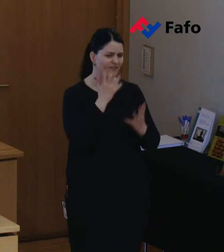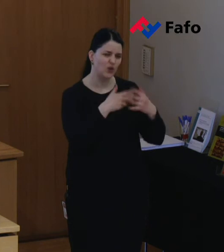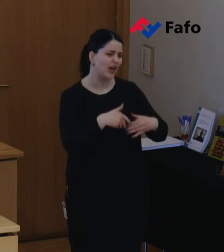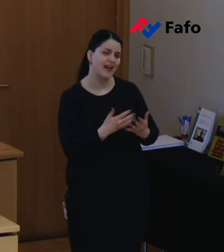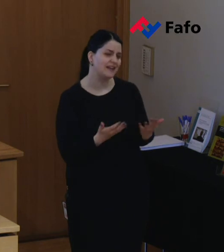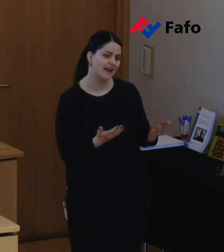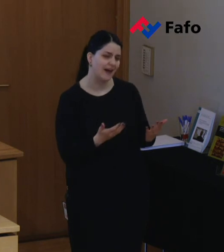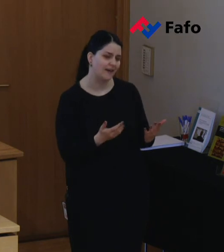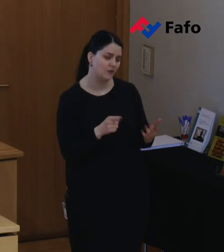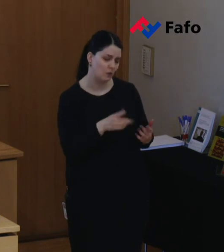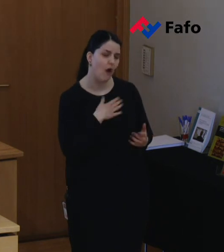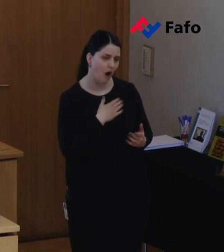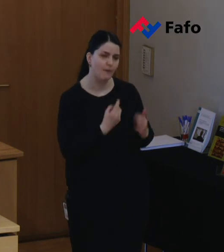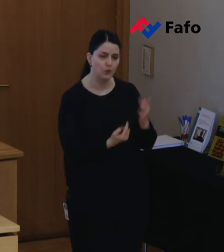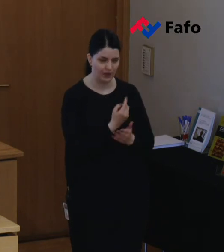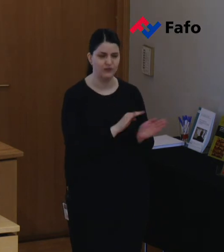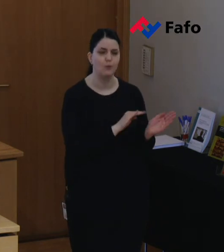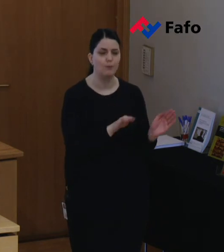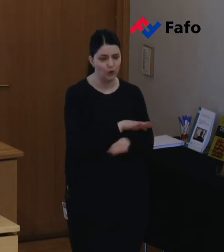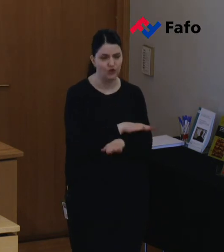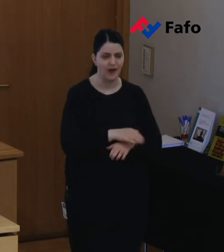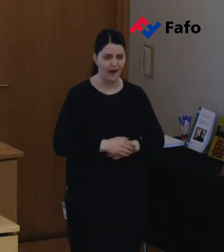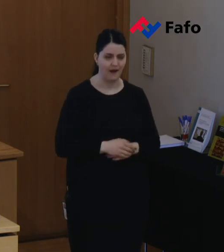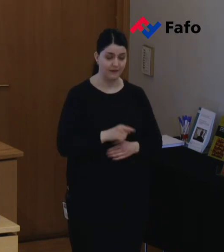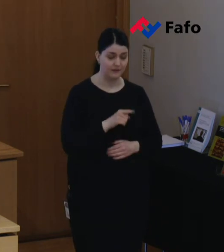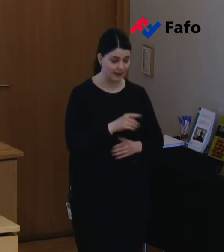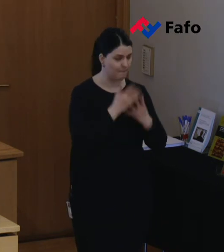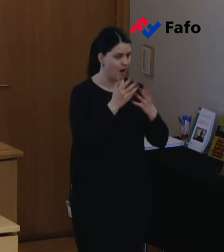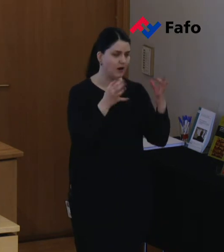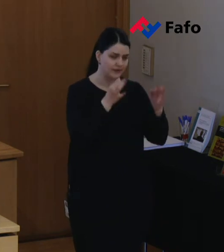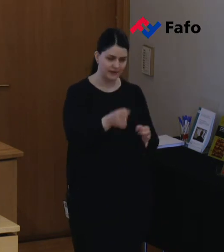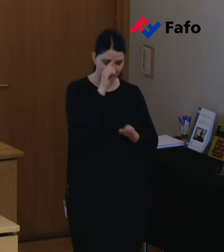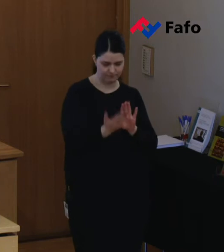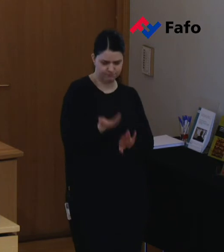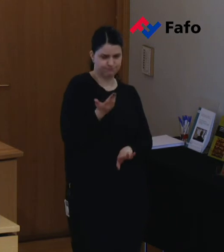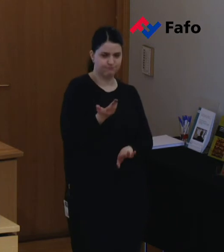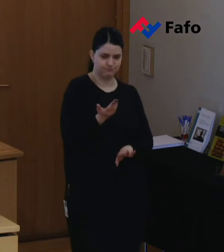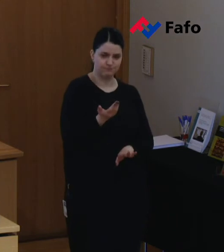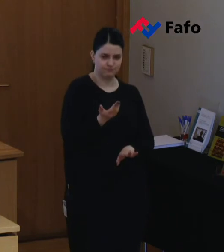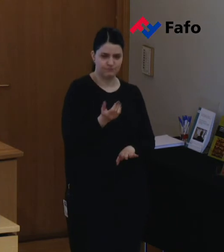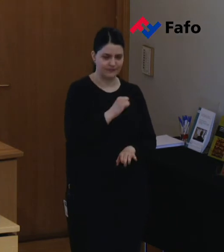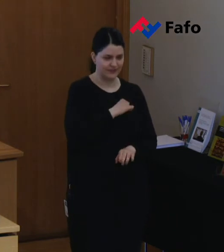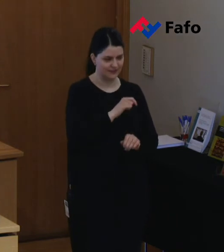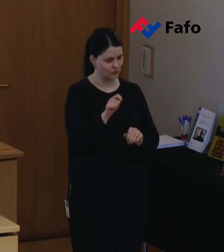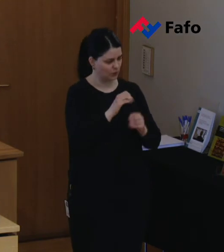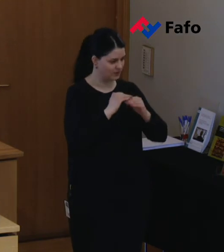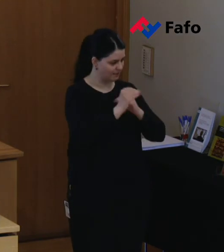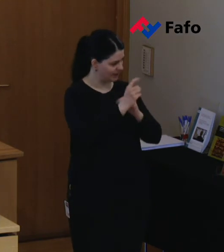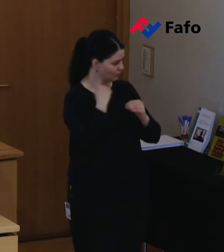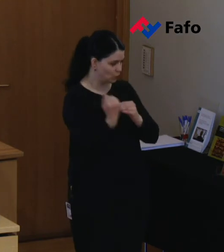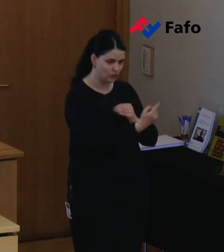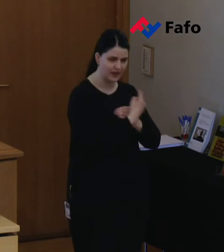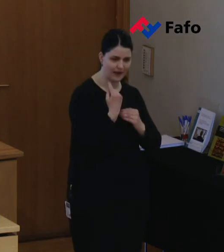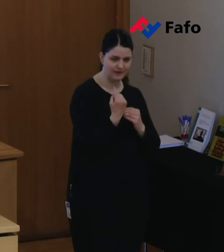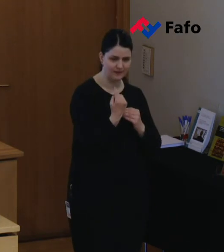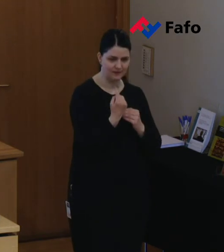fungerer, og ha muligheten til å bytte. For det ser vi jo at det er mange ting som kan dukke opp når man får noe stabilt rundt seg.